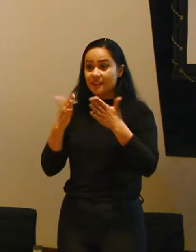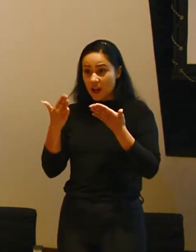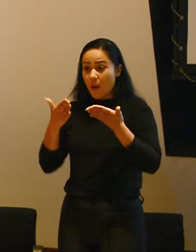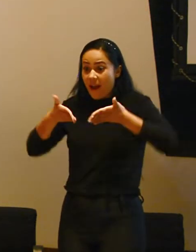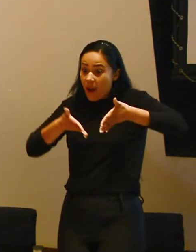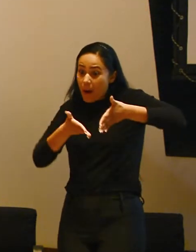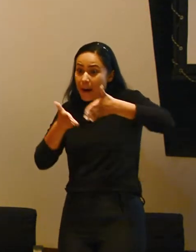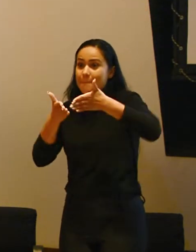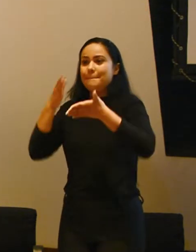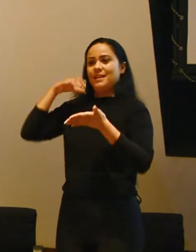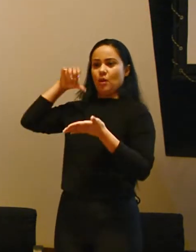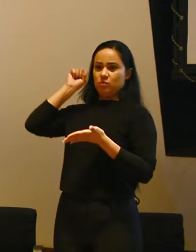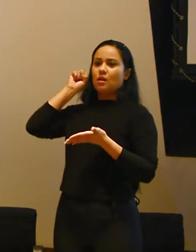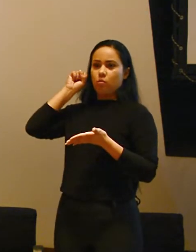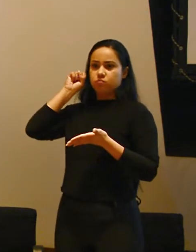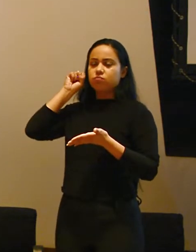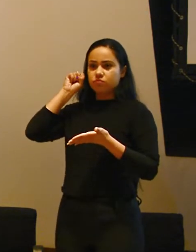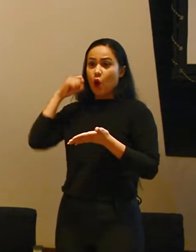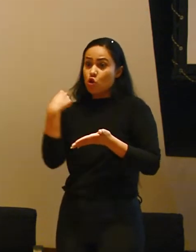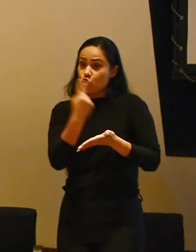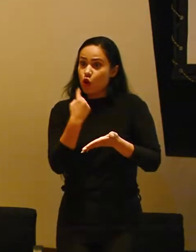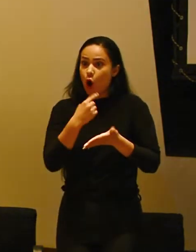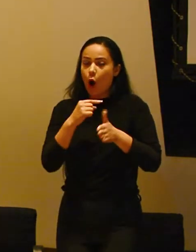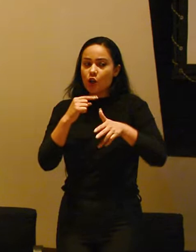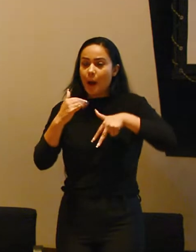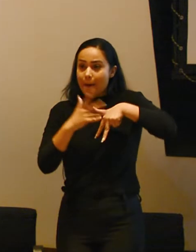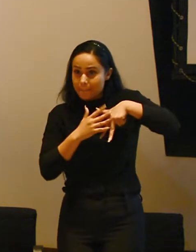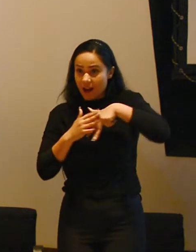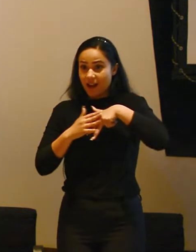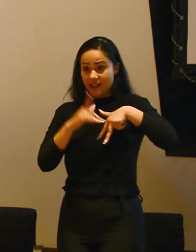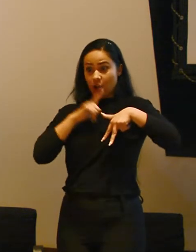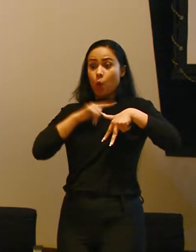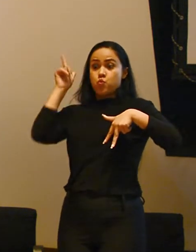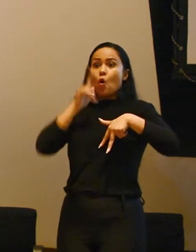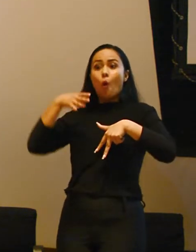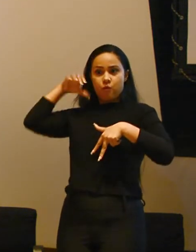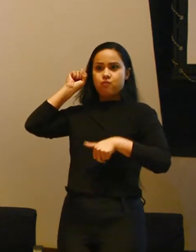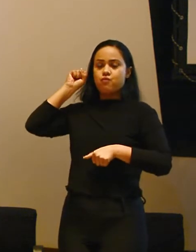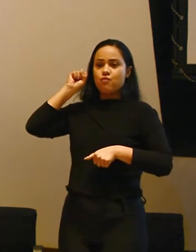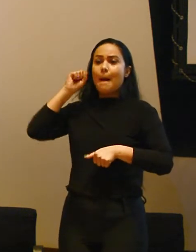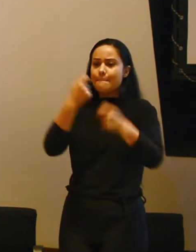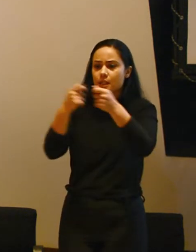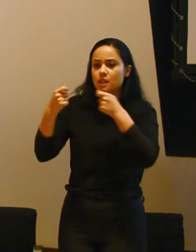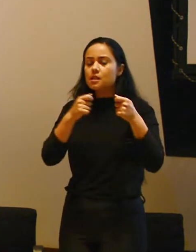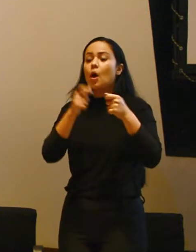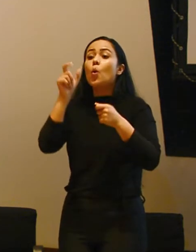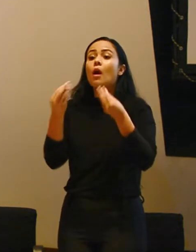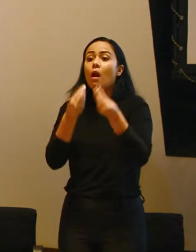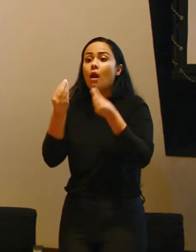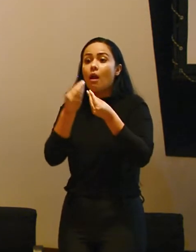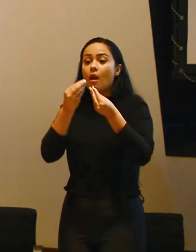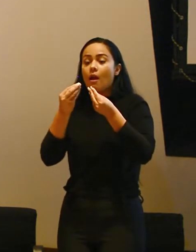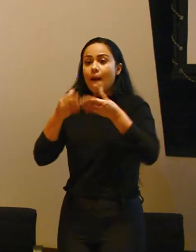o caminho da audição. E para que os nossos pacientes tenham a capacidade de ouvir, eles precisam que esse